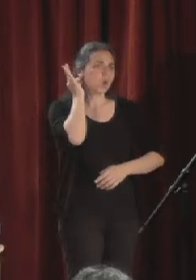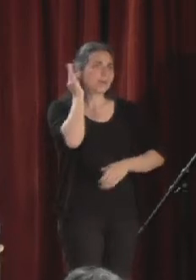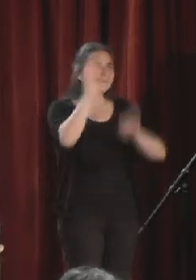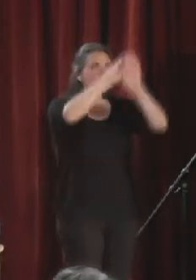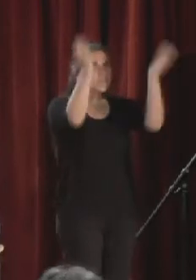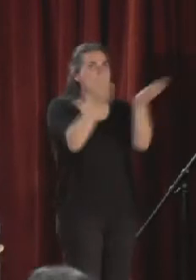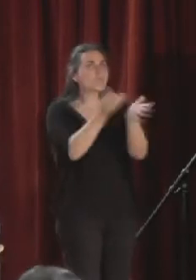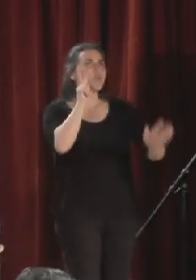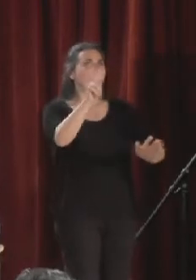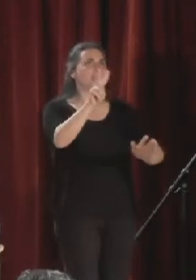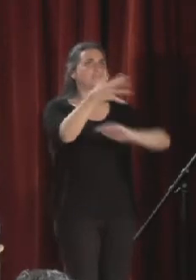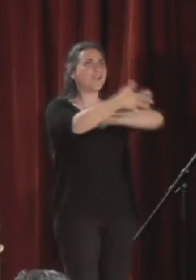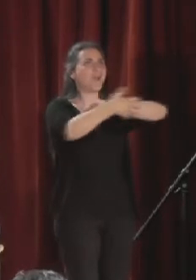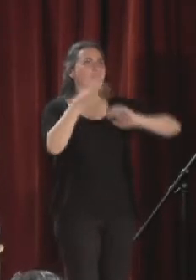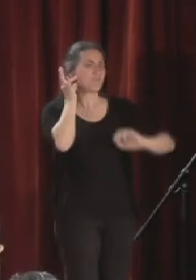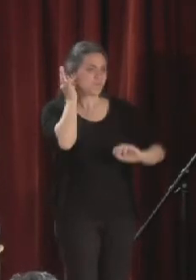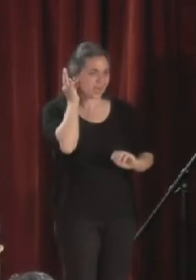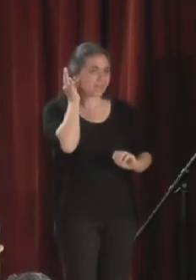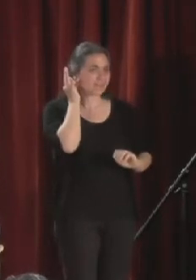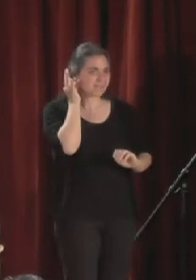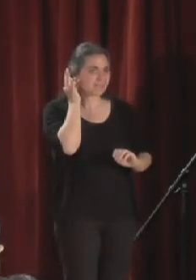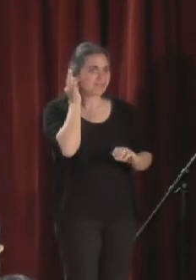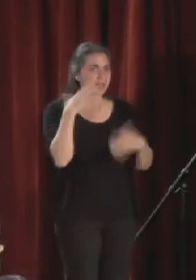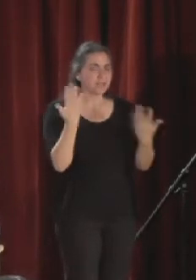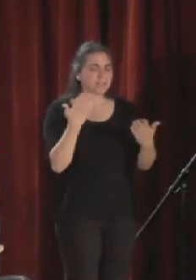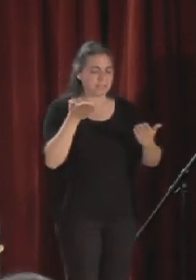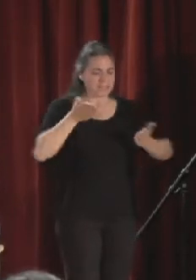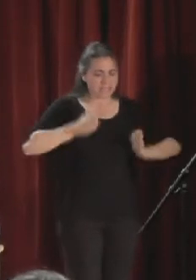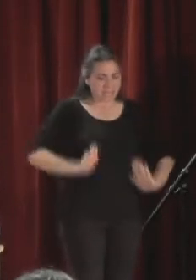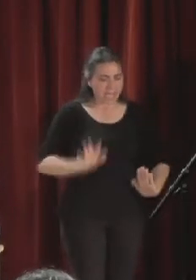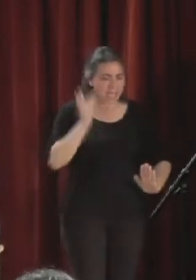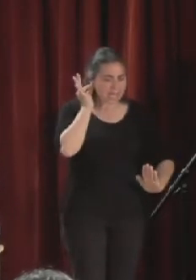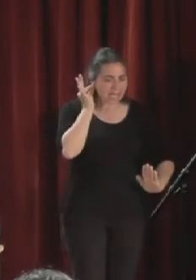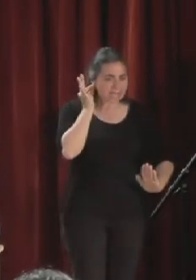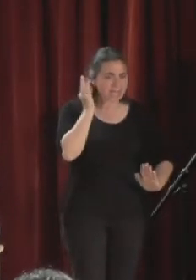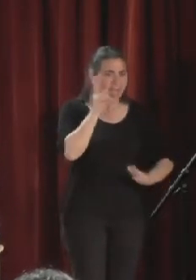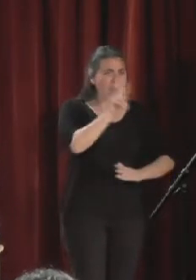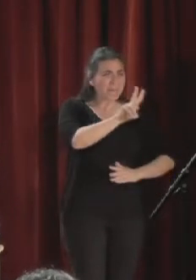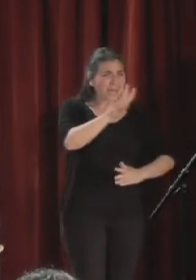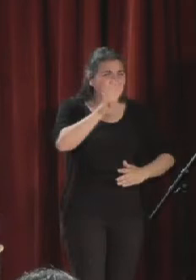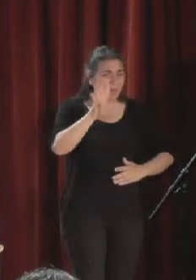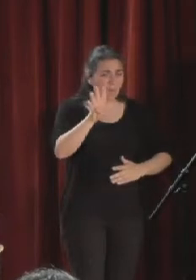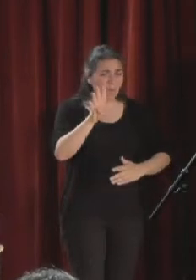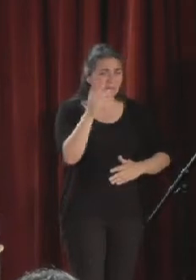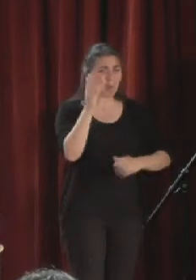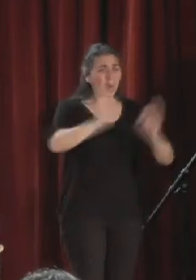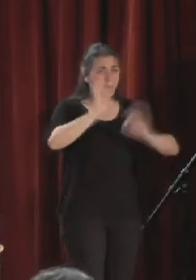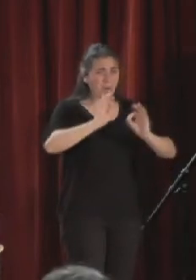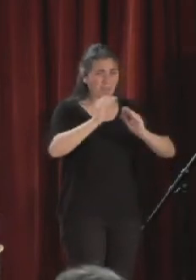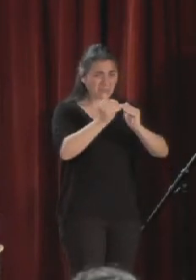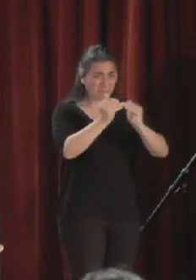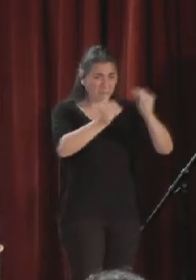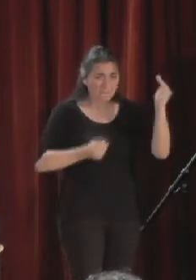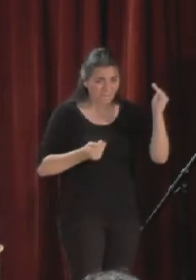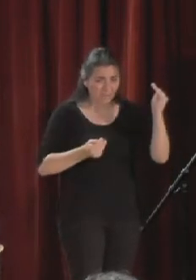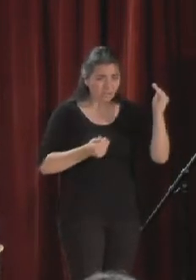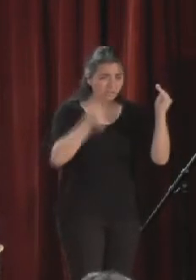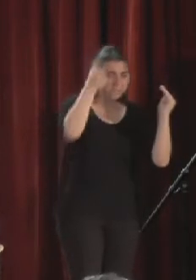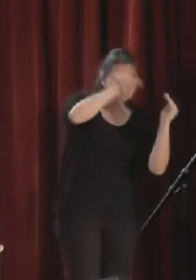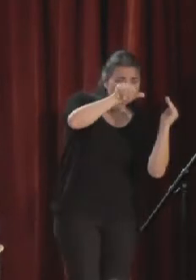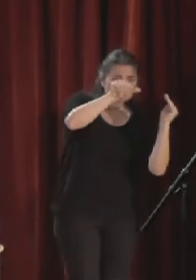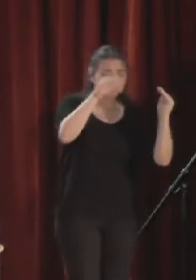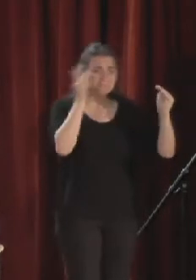Non podemos consentir que as nosas fillas, por ser fillas, cobren un 24% menos de media cos nosos fillos.